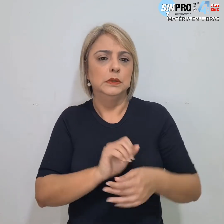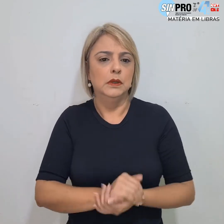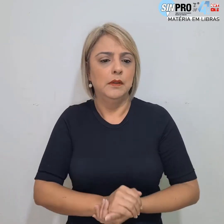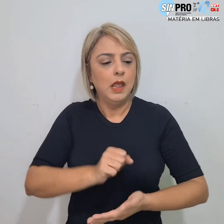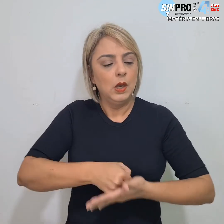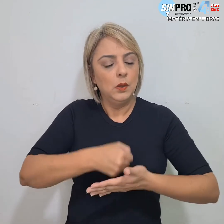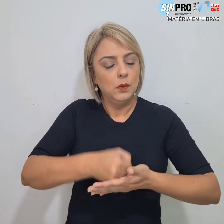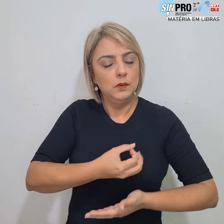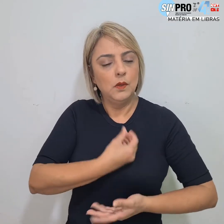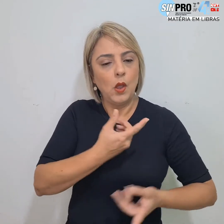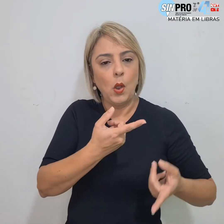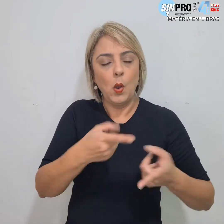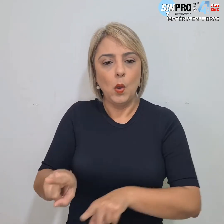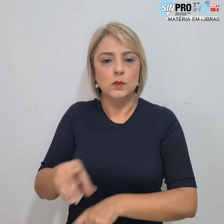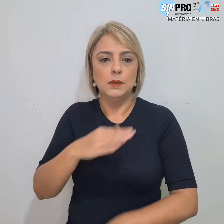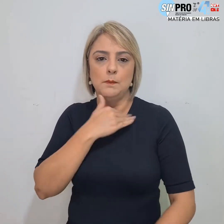Luta da vida contra a morte.